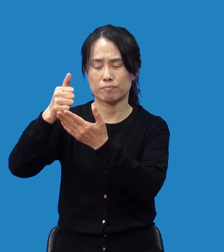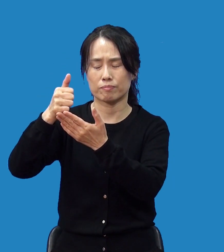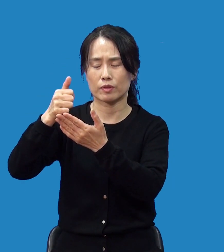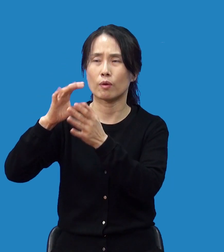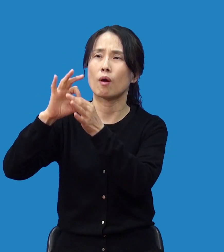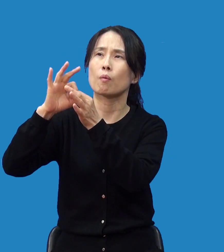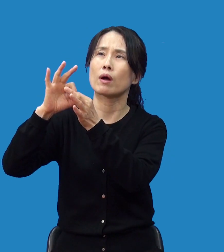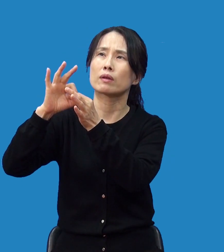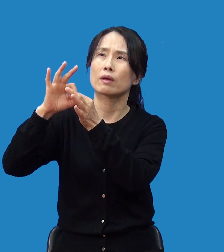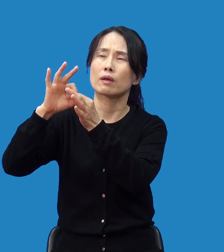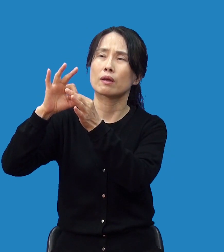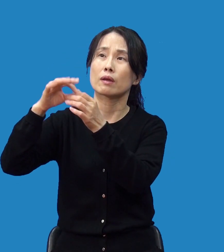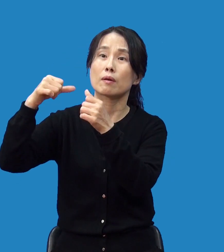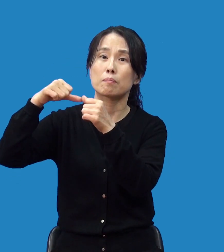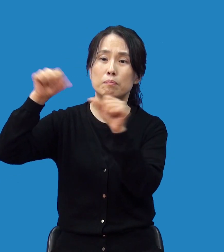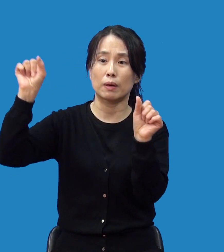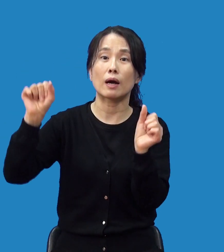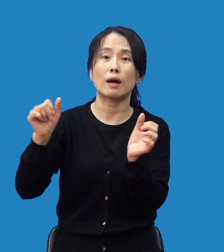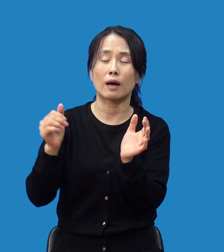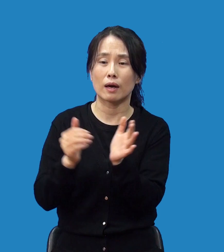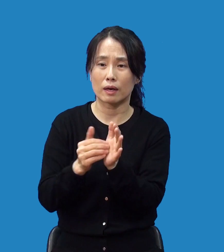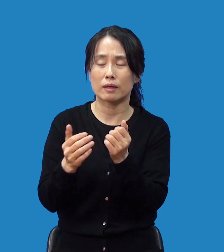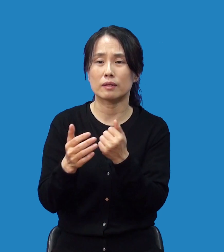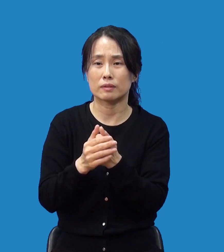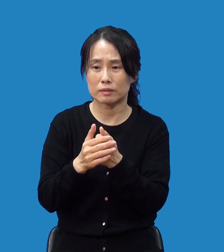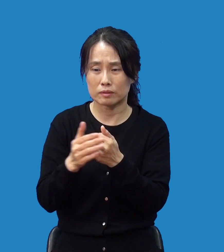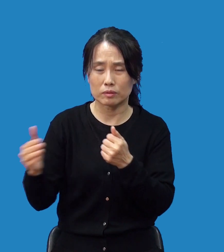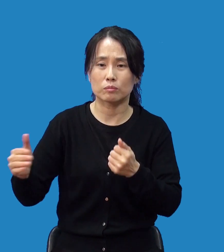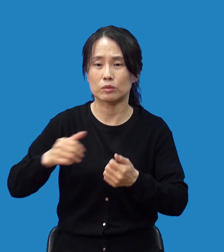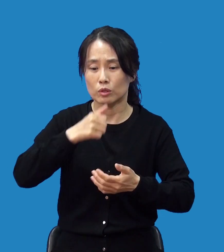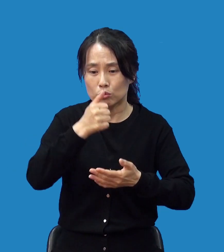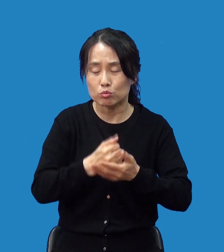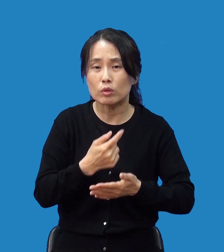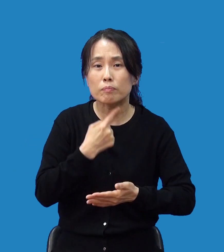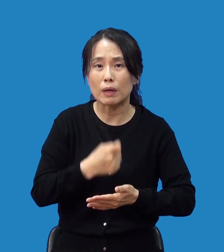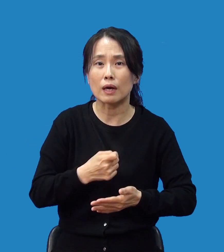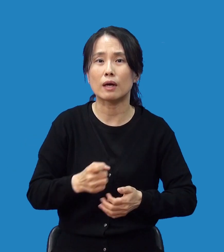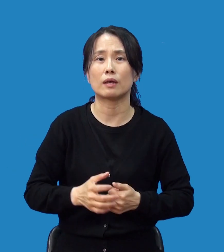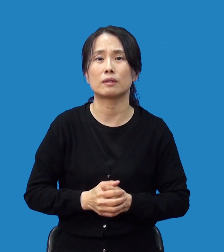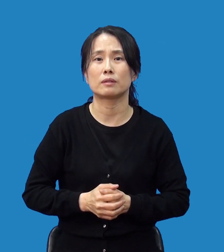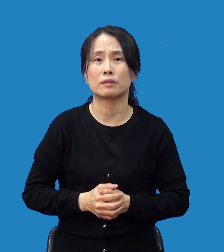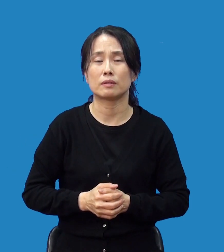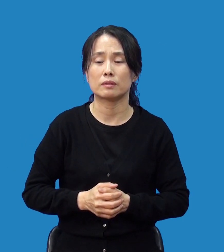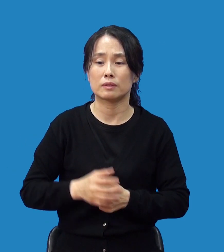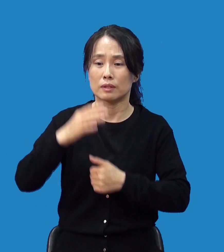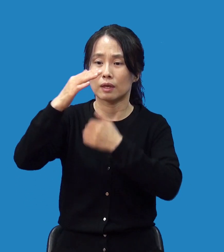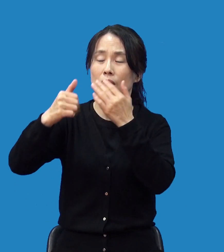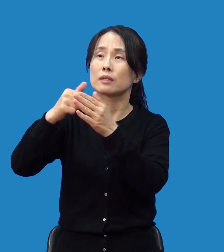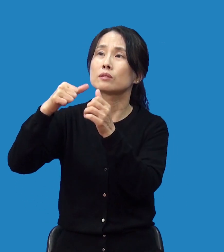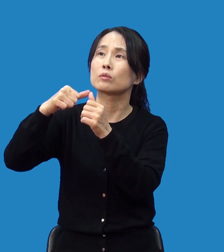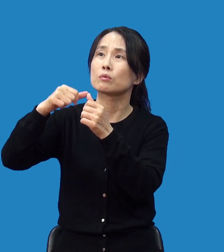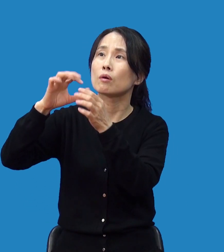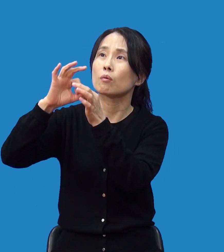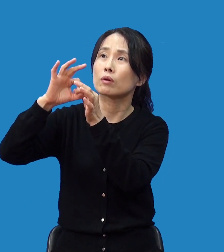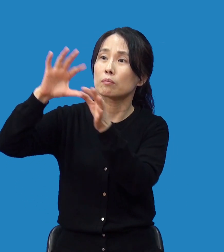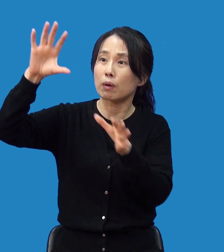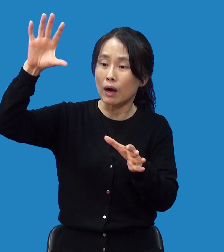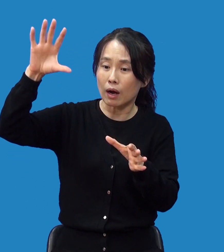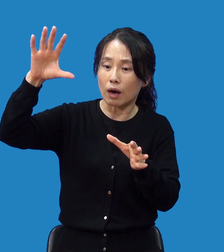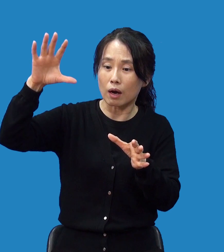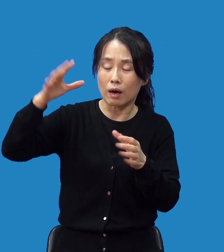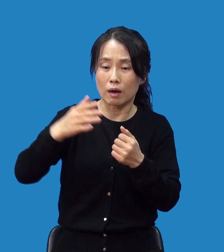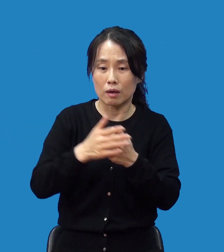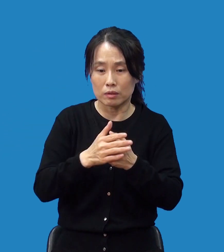하나님과 관계가 깨지고 나니까 자기가 벗은 걸 알게 됐어요. 죄의 세계를 알게 된 거죠. 벗었다고